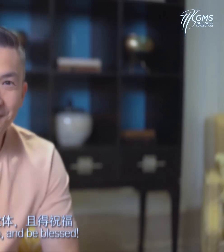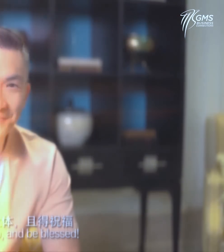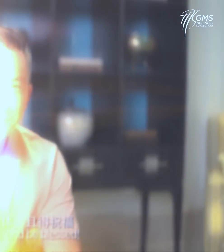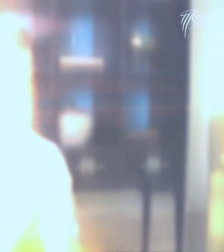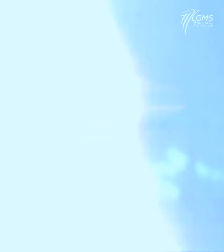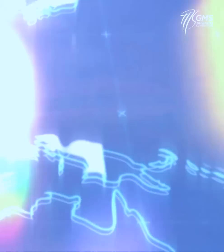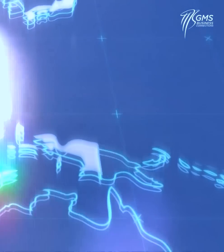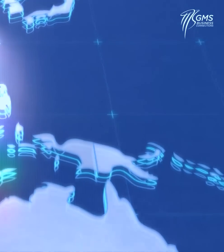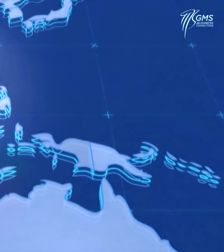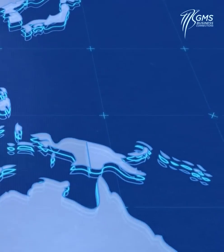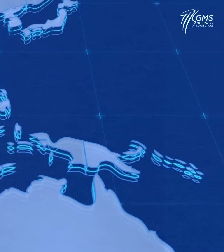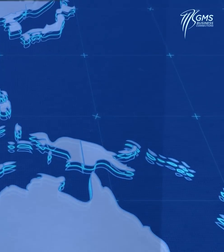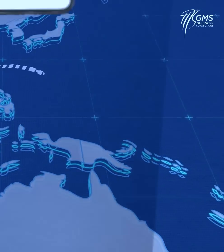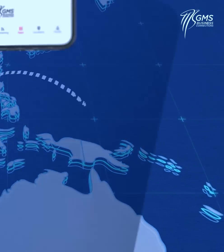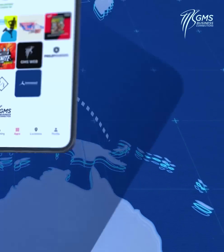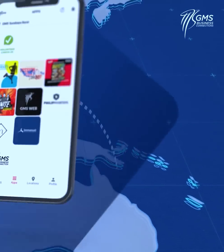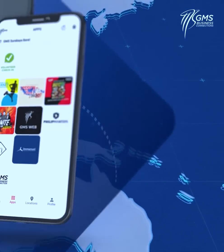blessed.